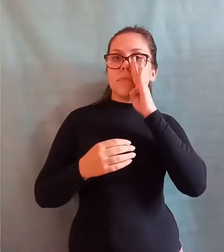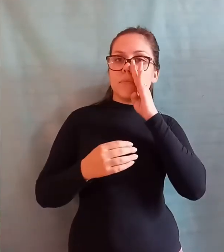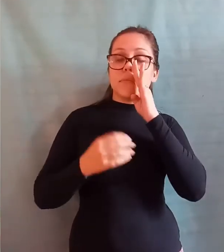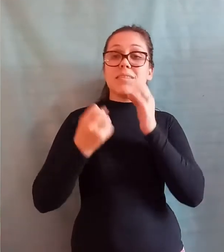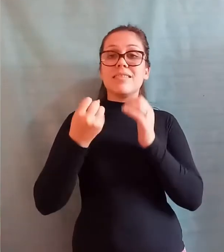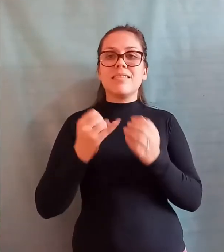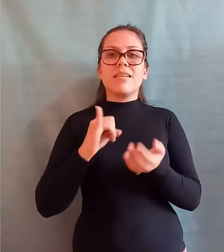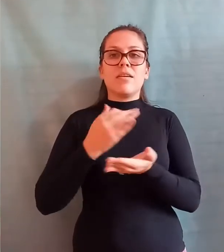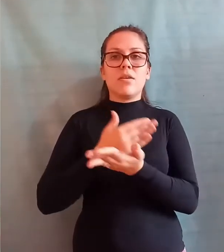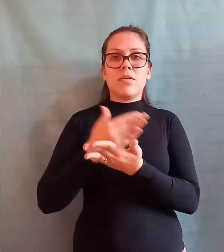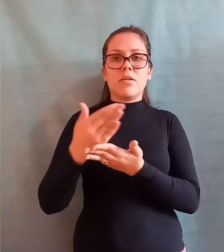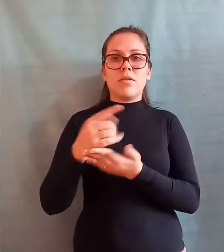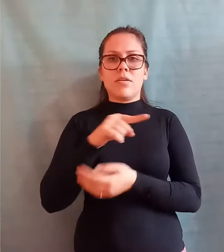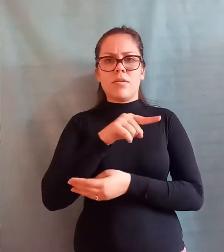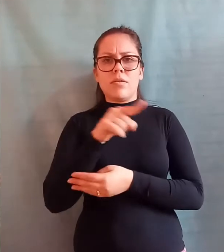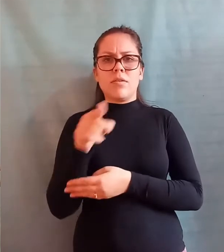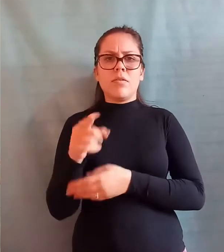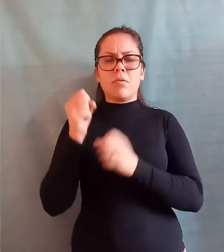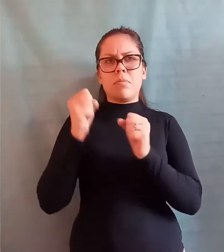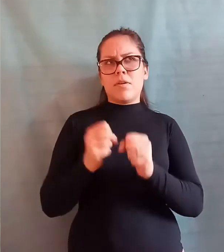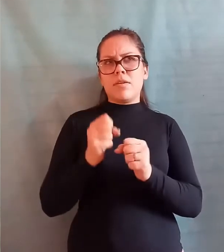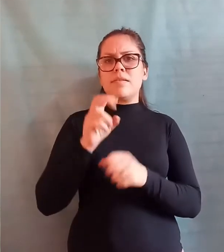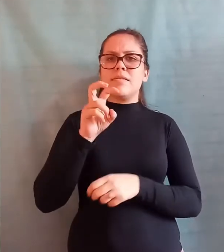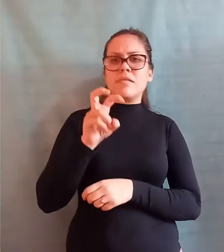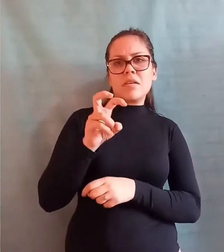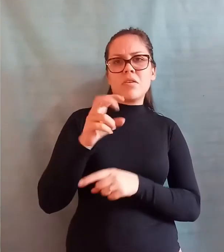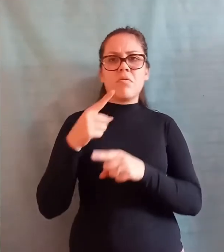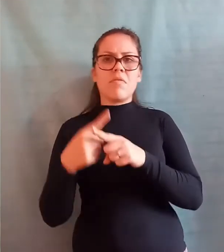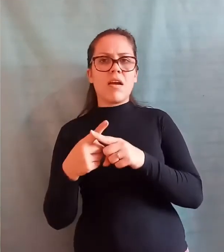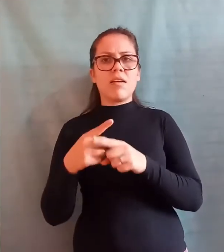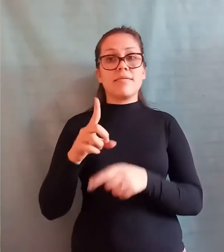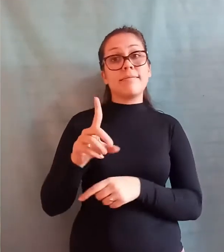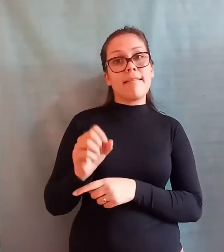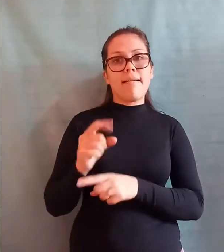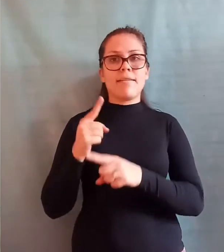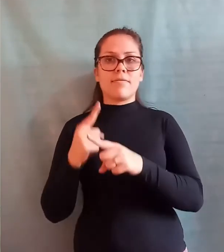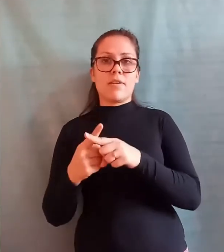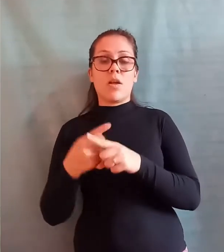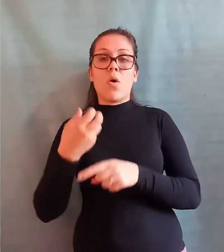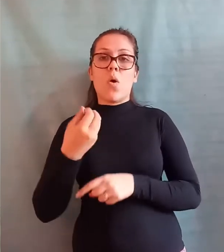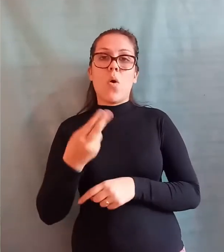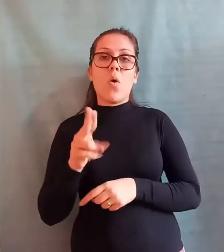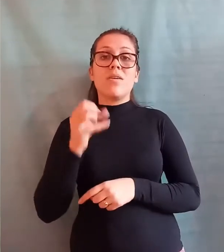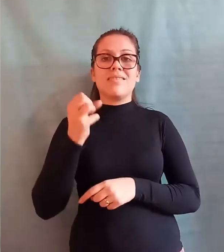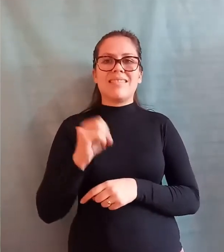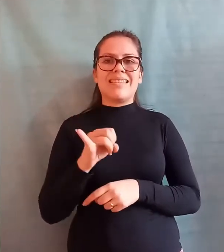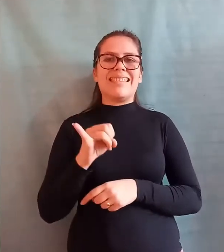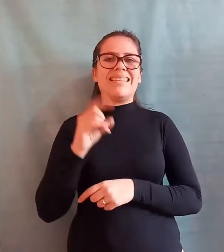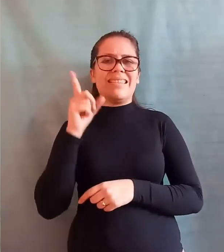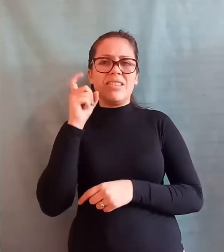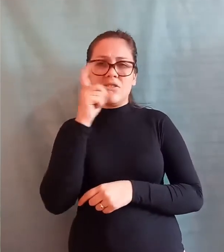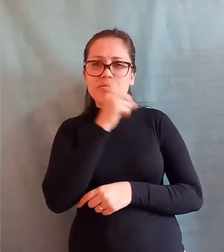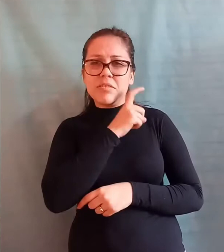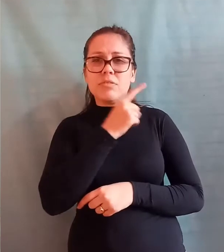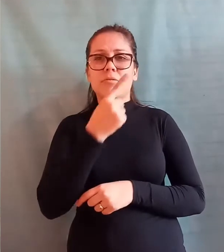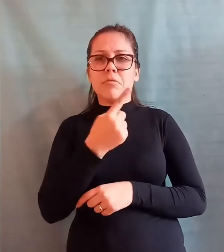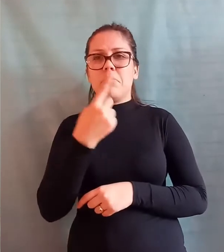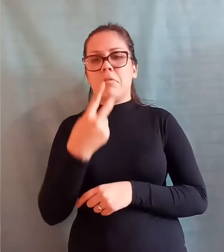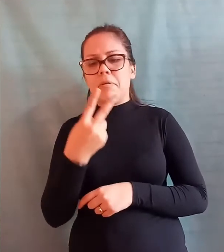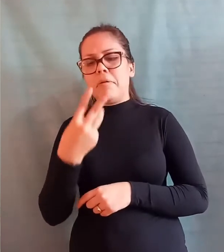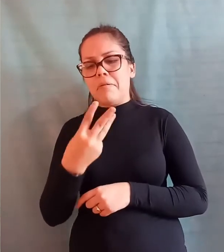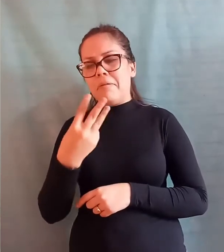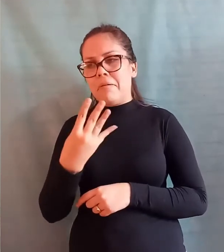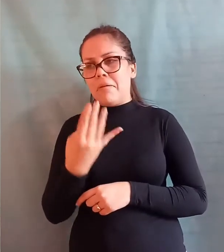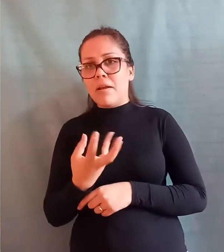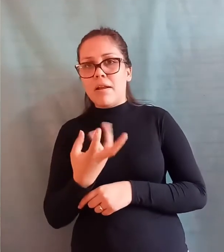está começando, vocês podem fazer 5 ou 10 ciclos. Ou, se ficar muito difícil para contar,